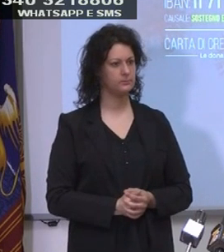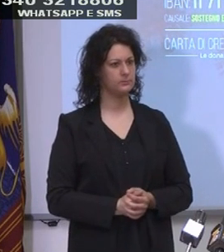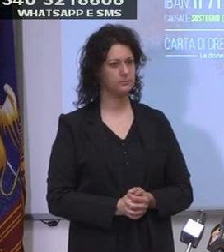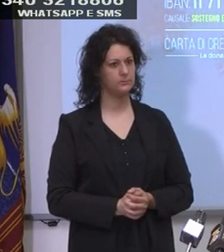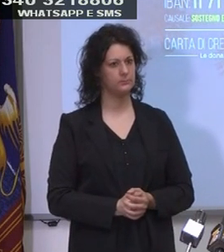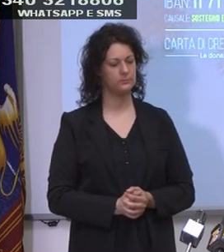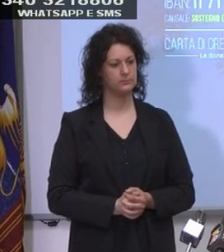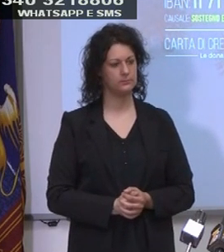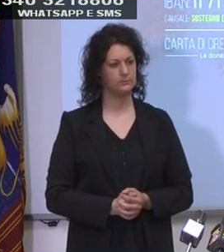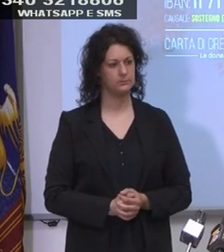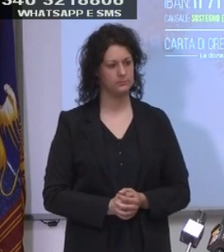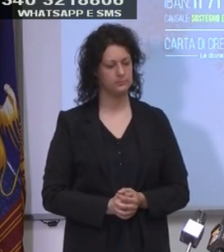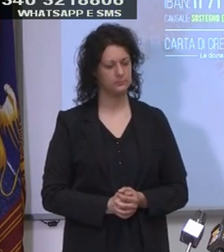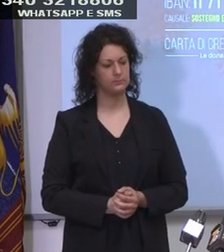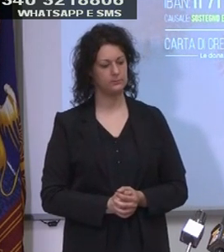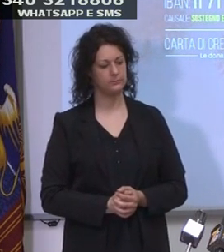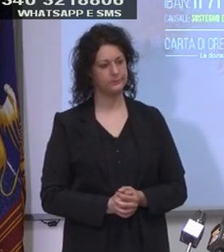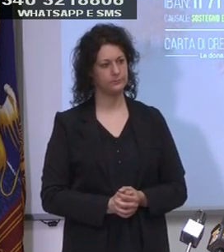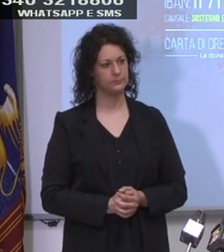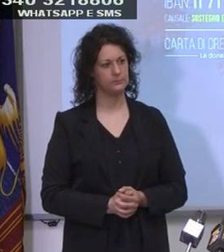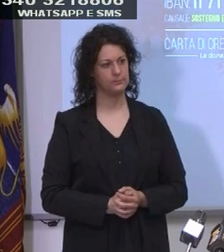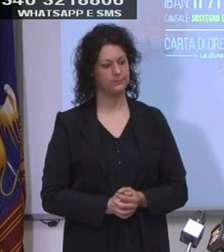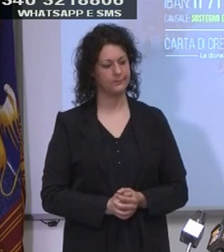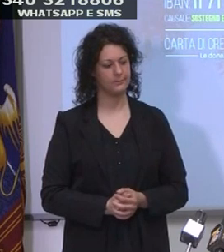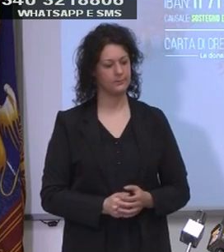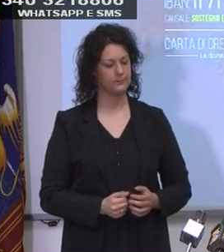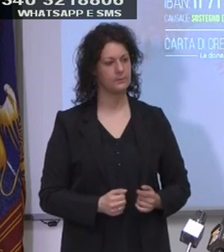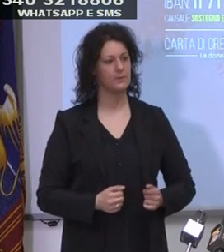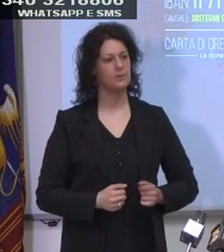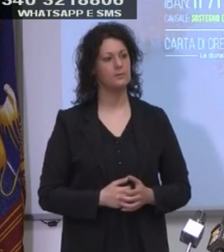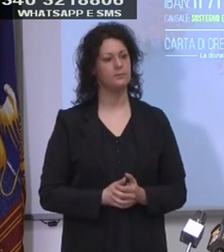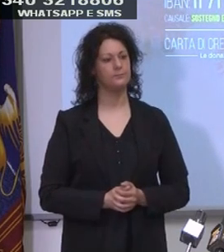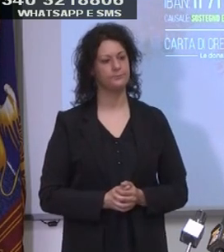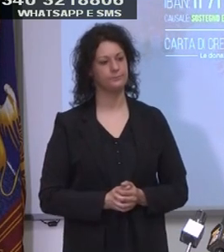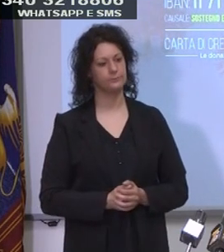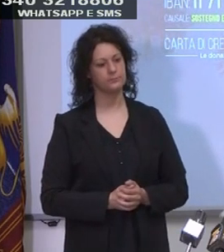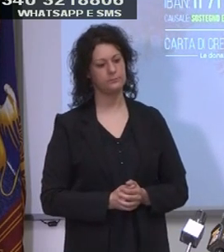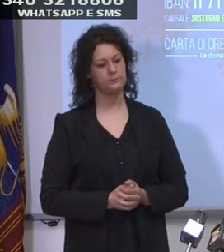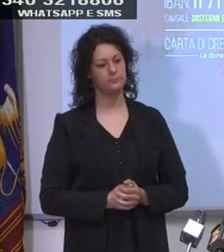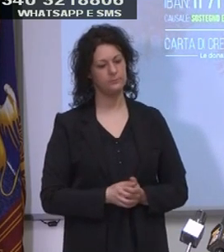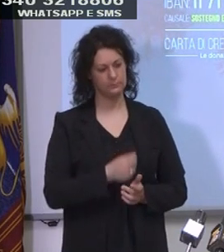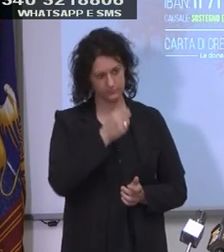altro giro in sala se c'è altre cose per il presidente. Borella, Radio Conegliano,